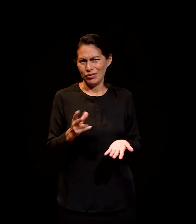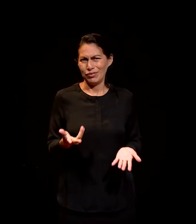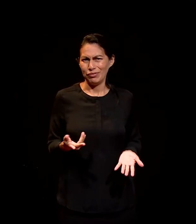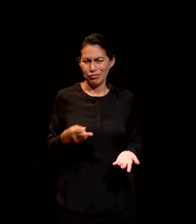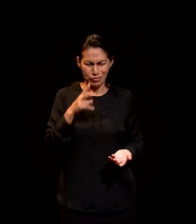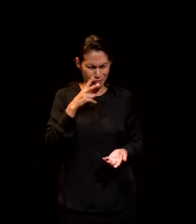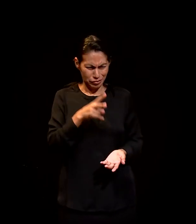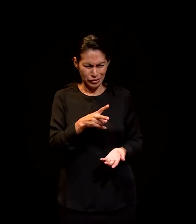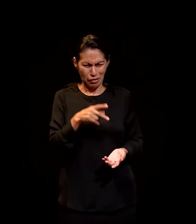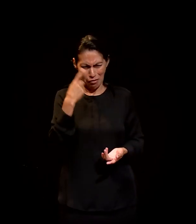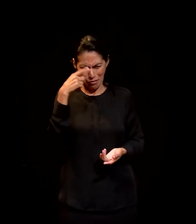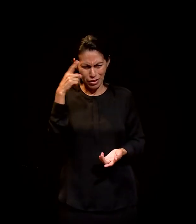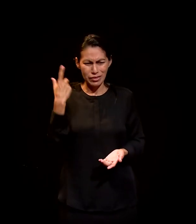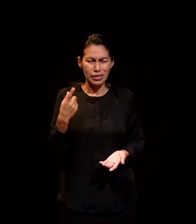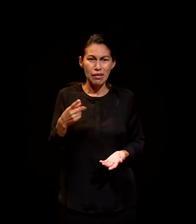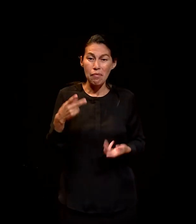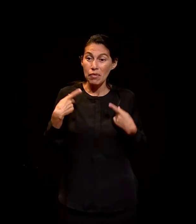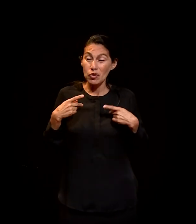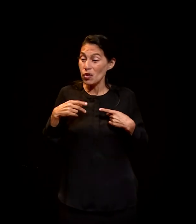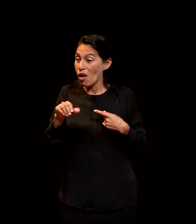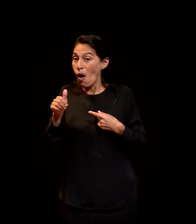allí estaba la clave